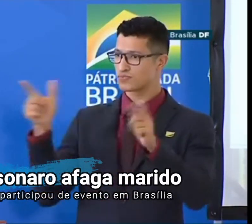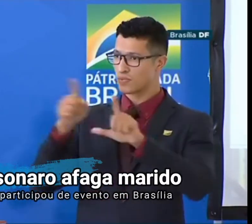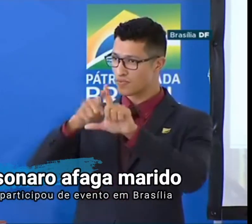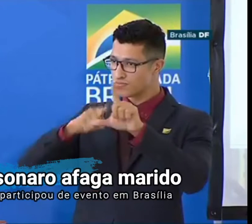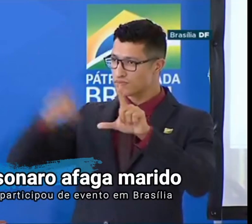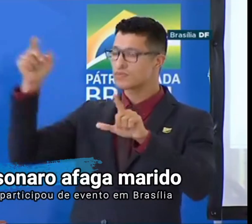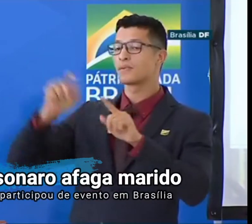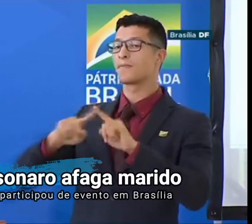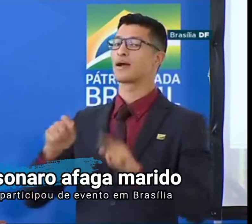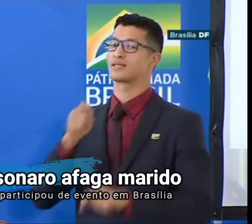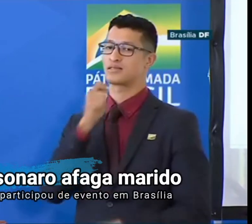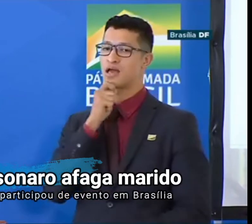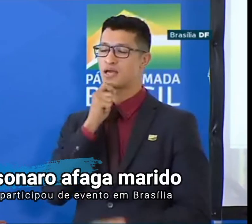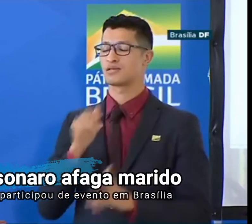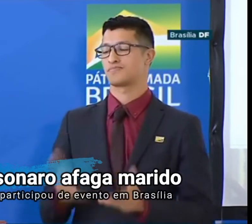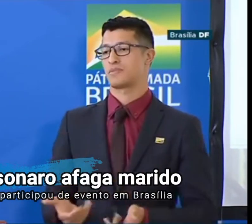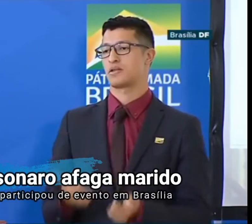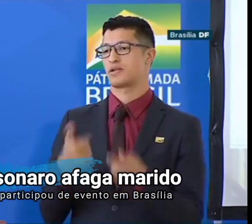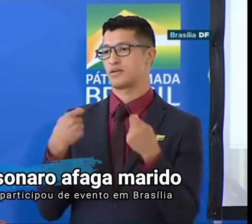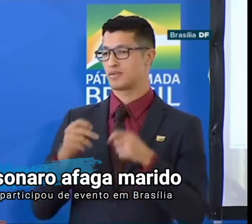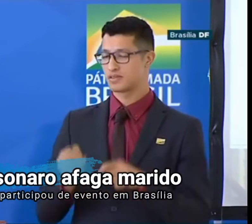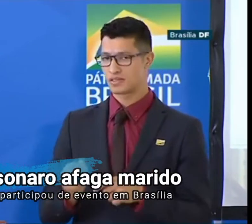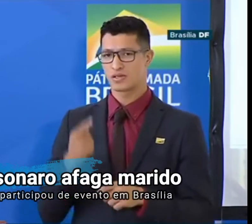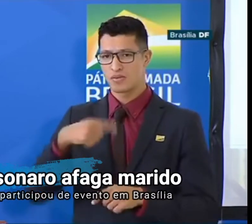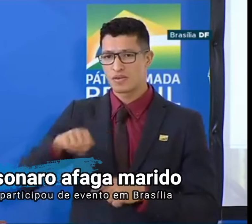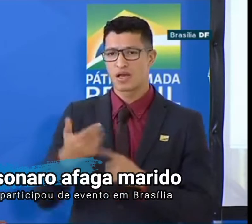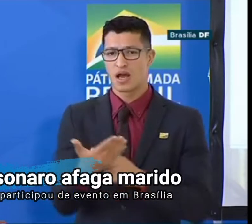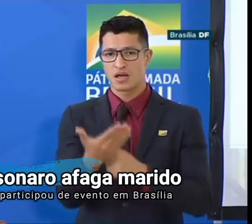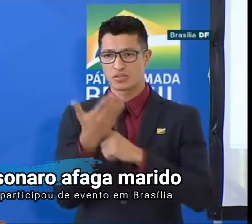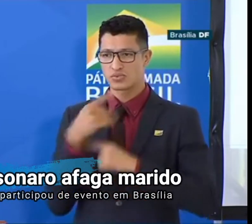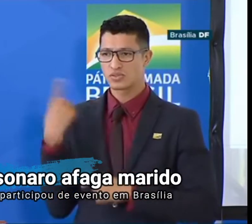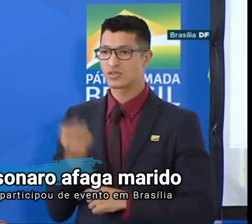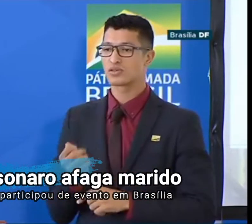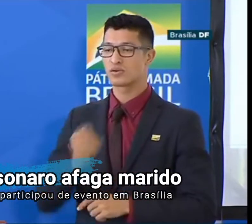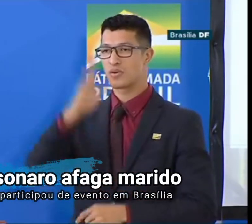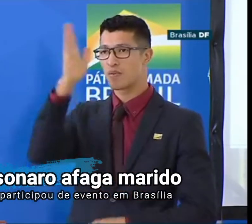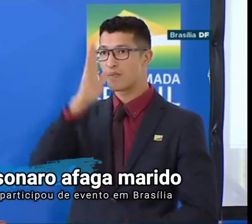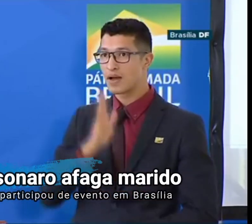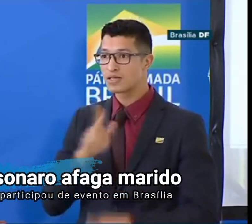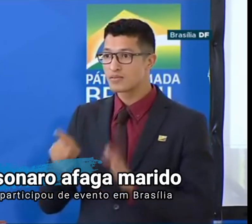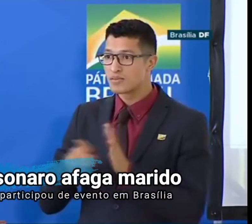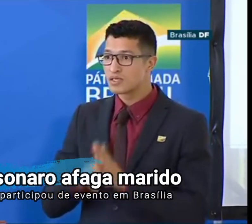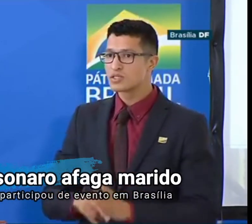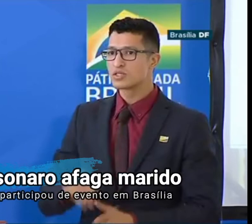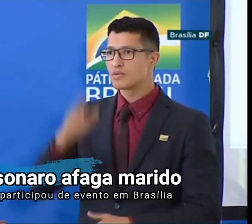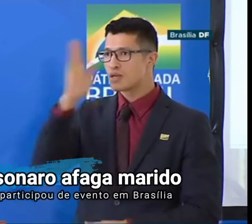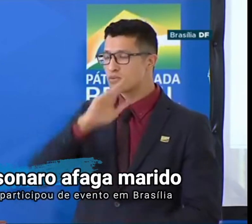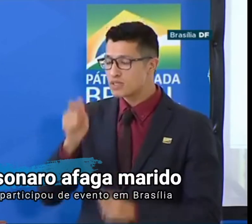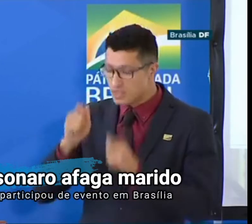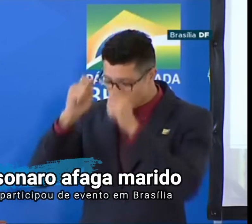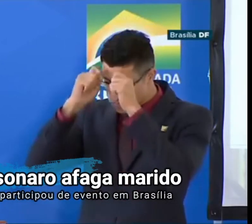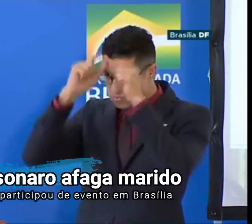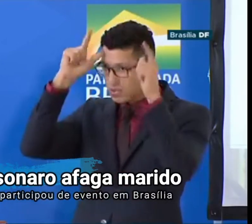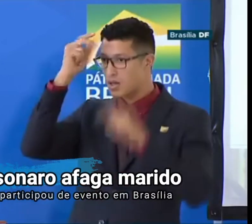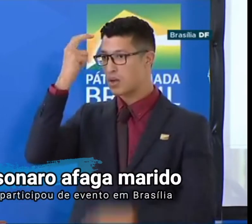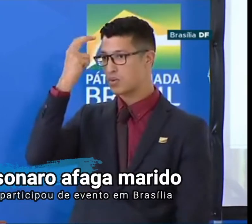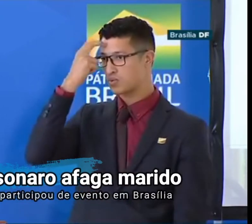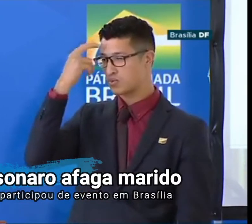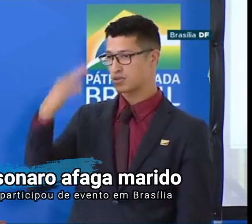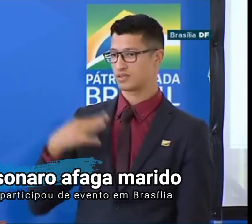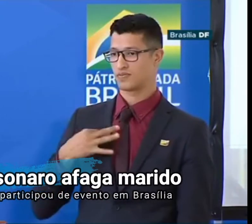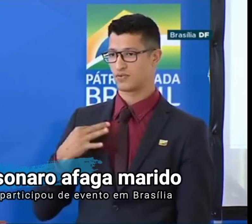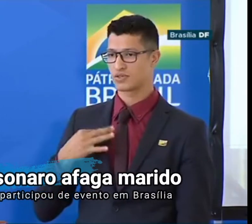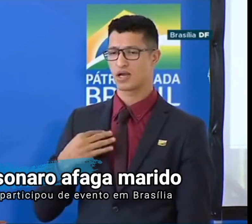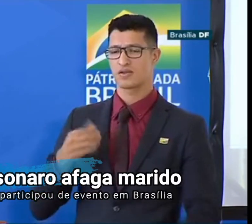fazer. Preciso da ajuda dos senhores para criarmos em nosso país a cultura do voluntariado. Vamos disseminar